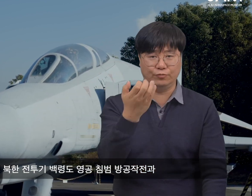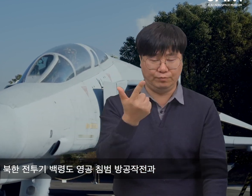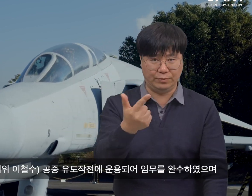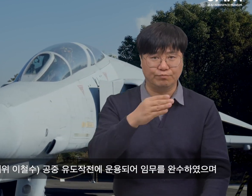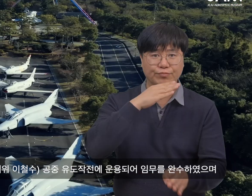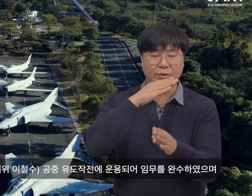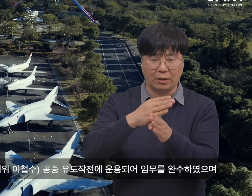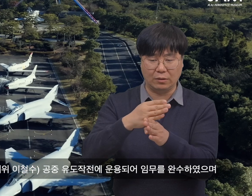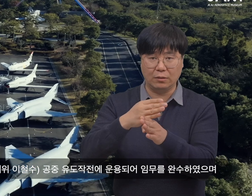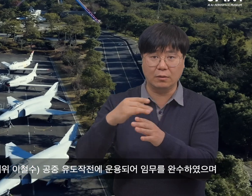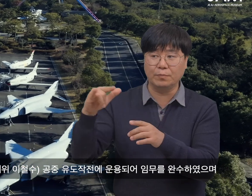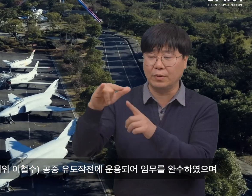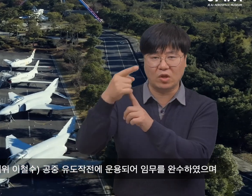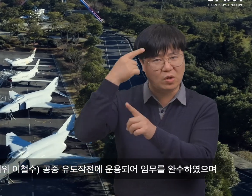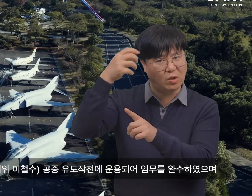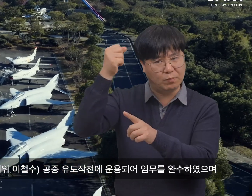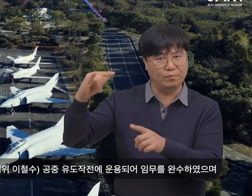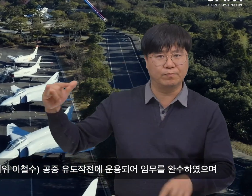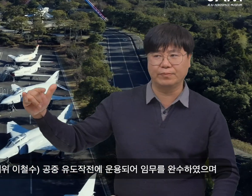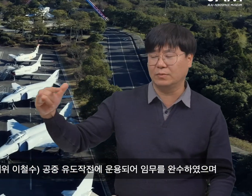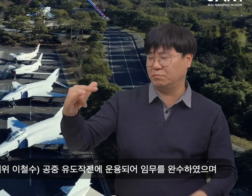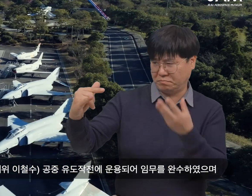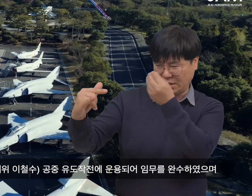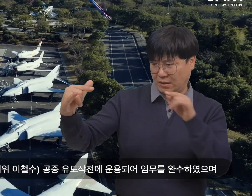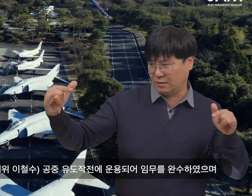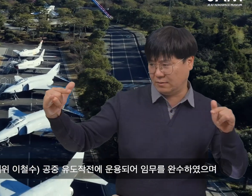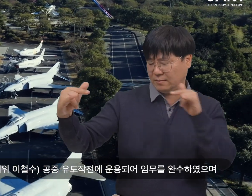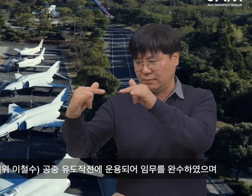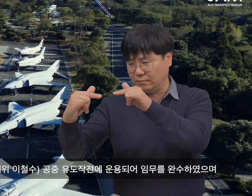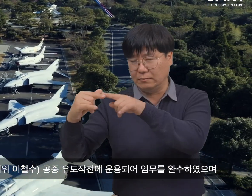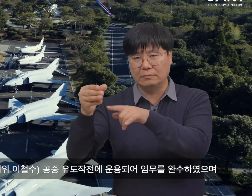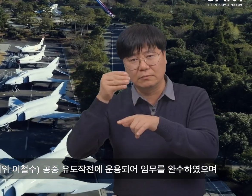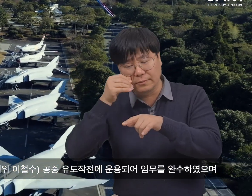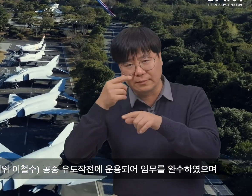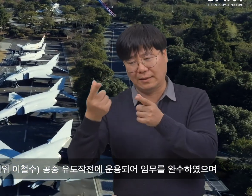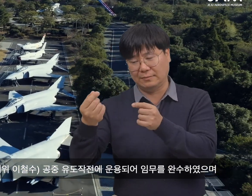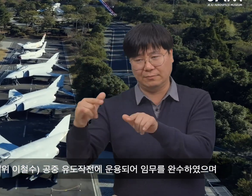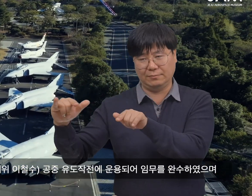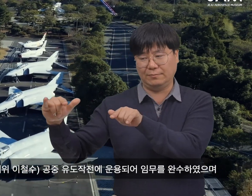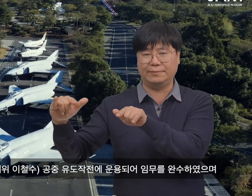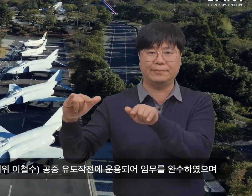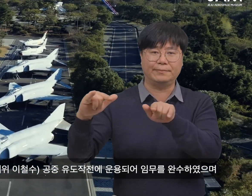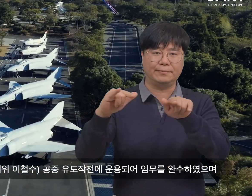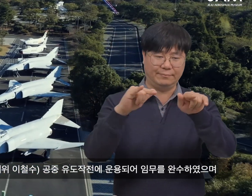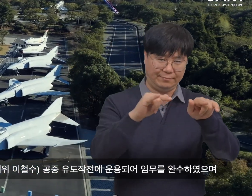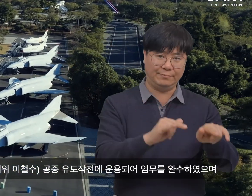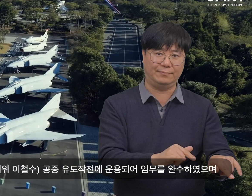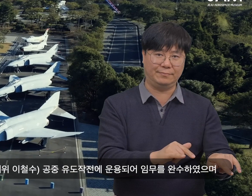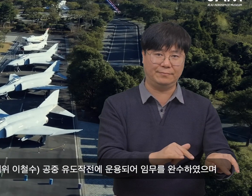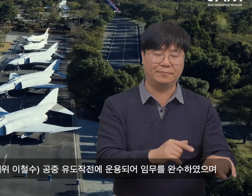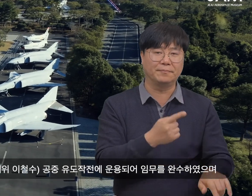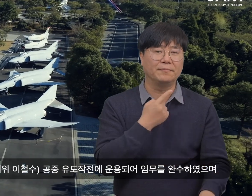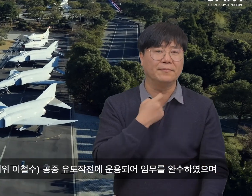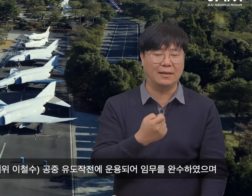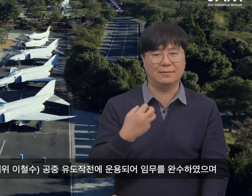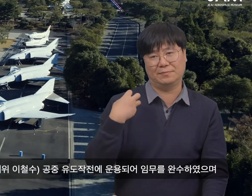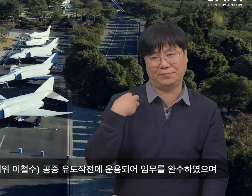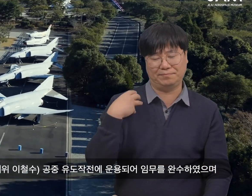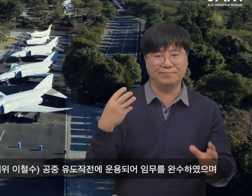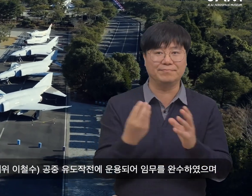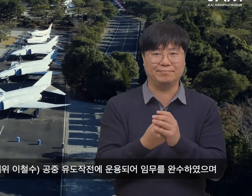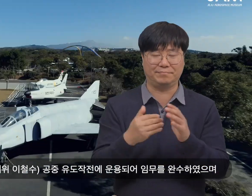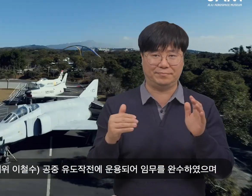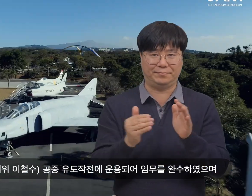1996년 북한 미그 1부기 귀순 공중 유도 작전에